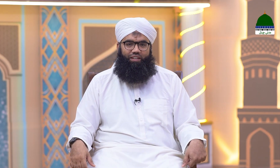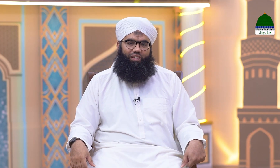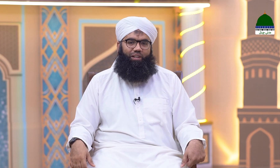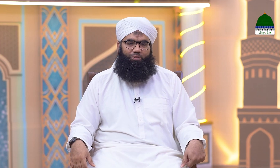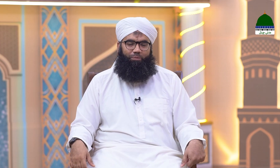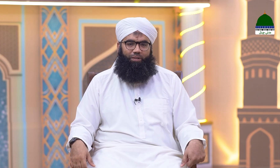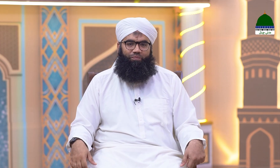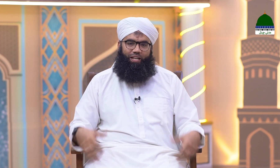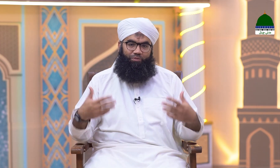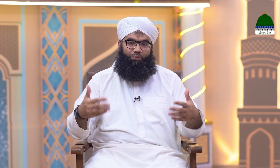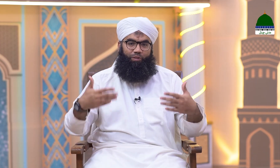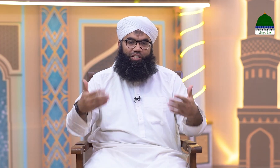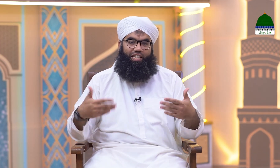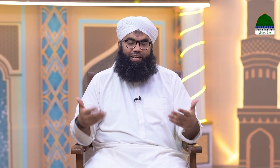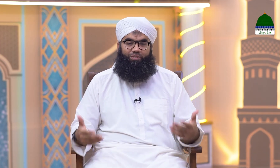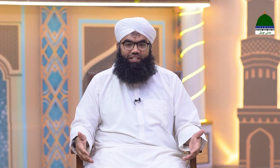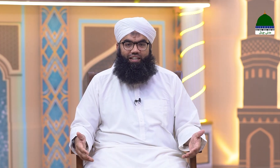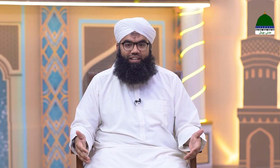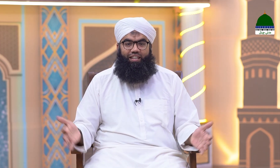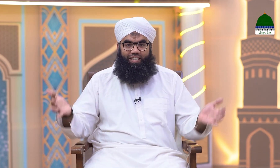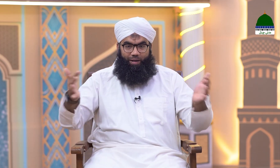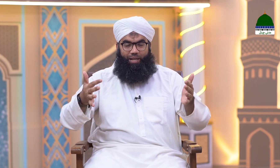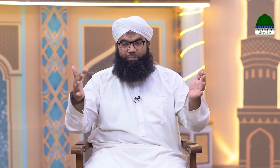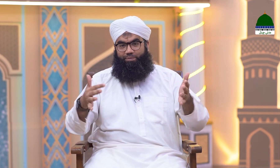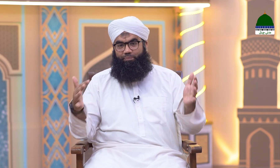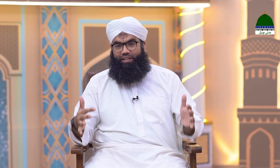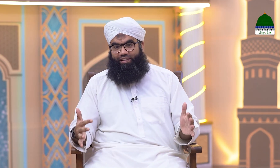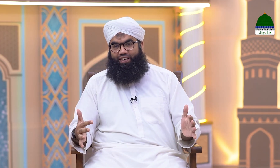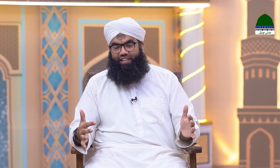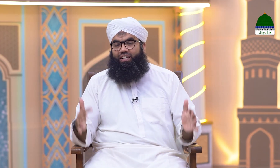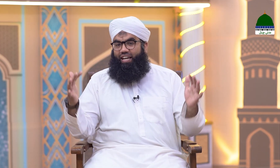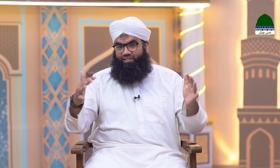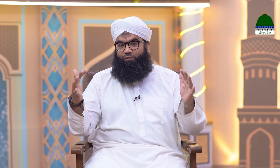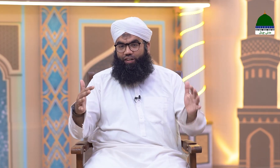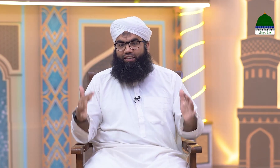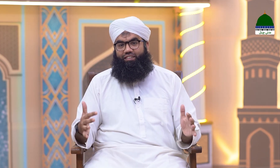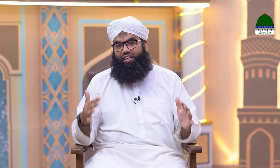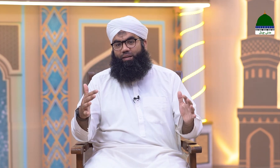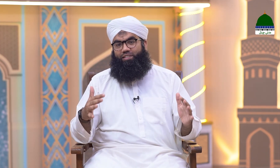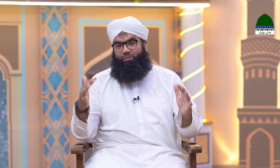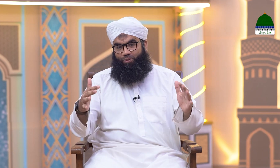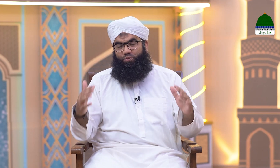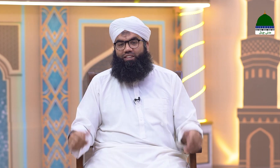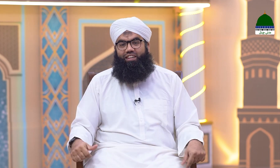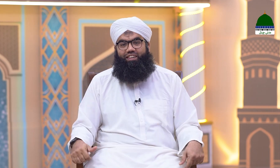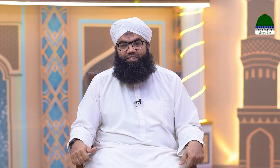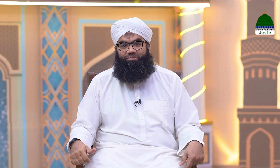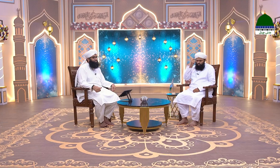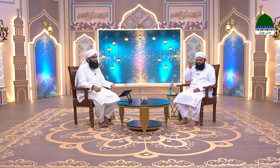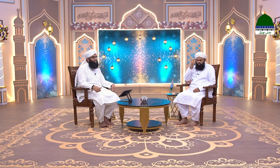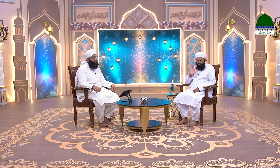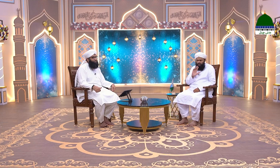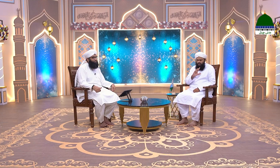والسلام، اللہ اکبر۔ ہم سب کو بھی چاہیے کہ ہم جائزہ لیں کہ ہمارے پاس بھی بیٹھنے والے ایسا فیل کرتے ہیں، ایسا محسوس کرتے ہیں یا